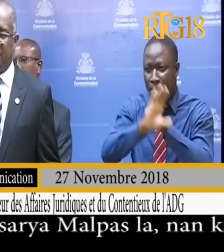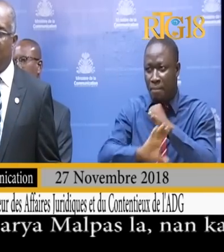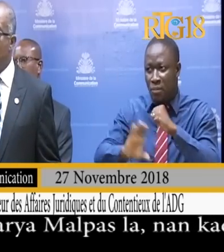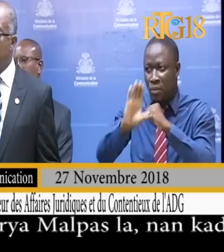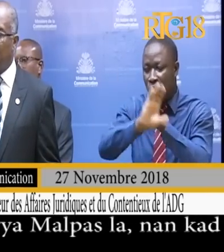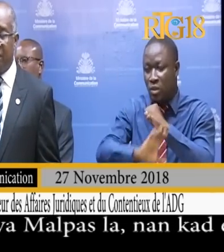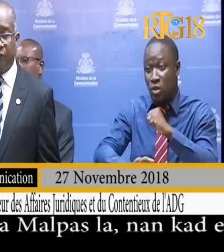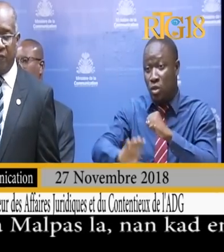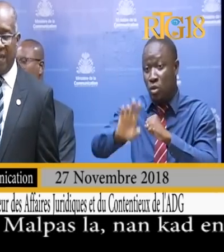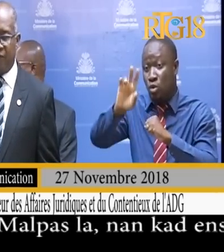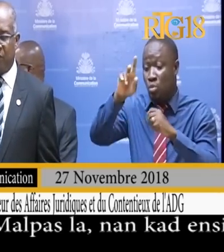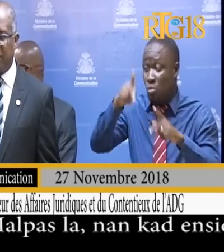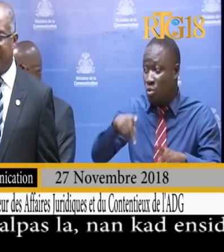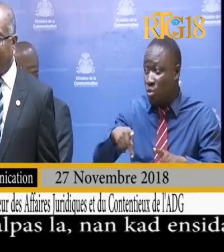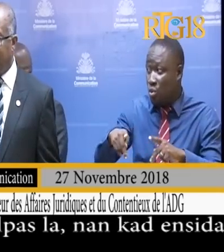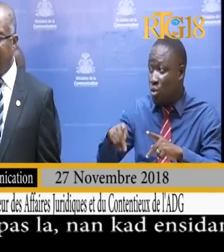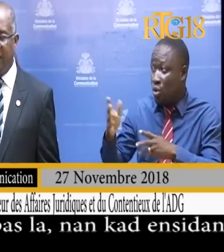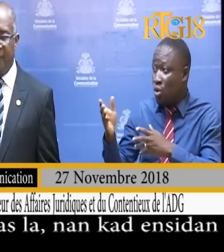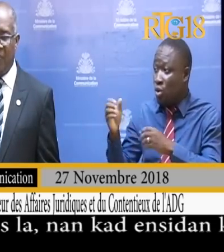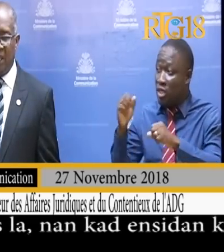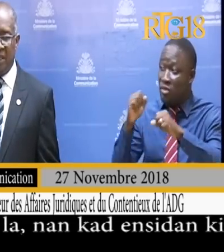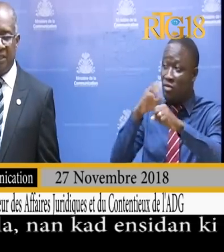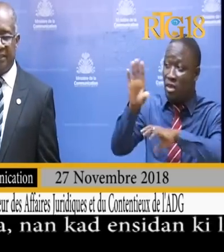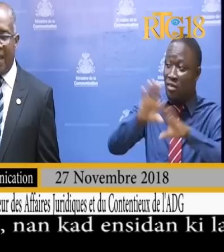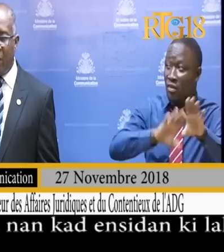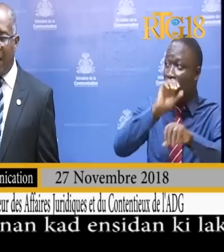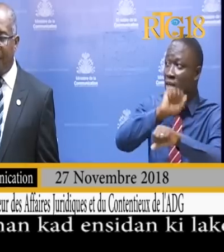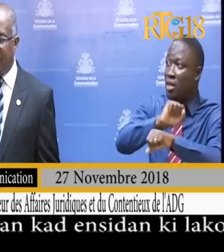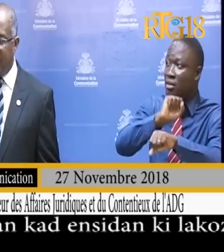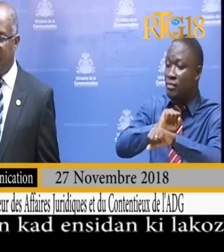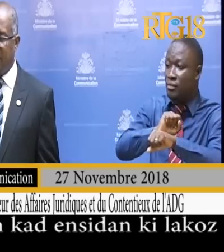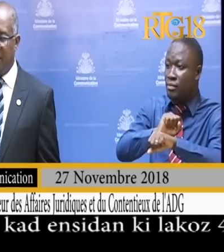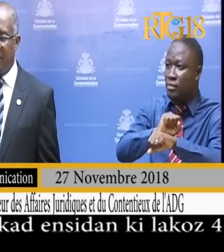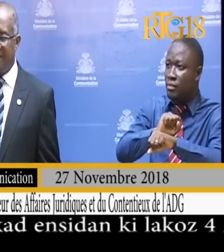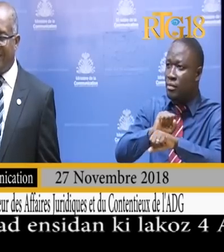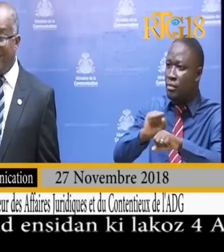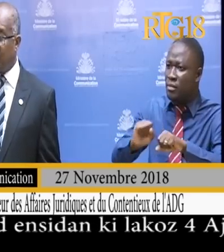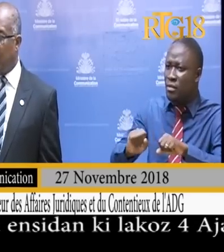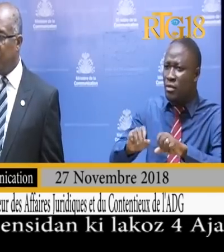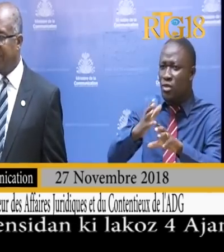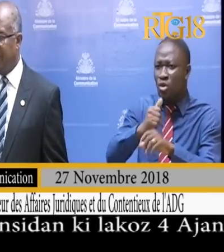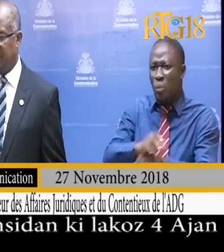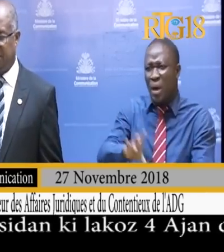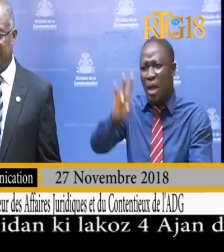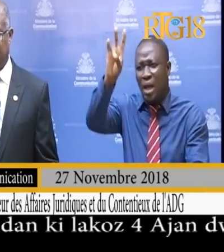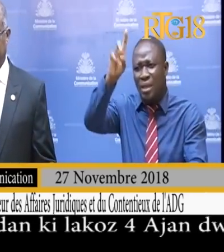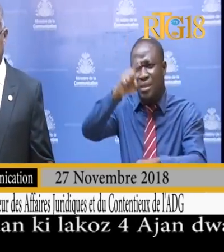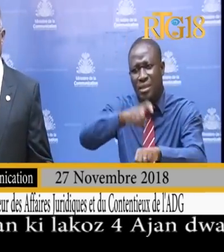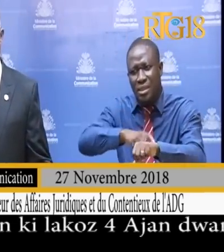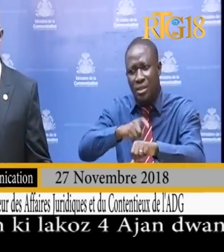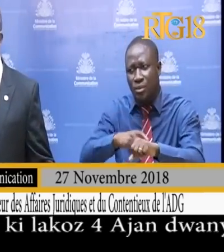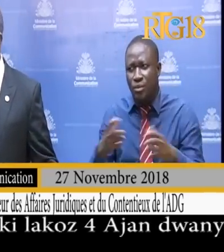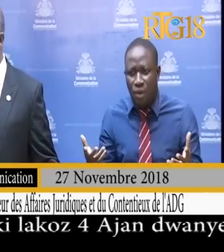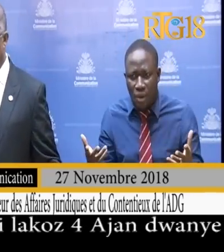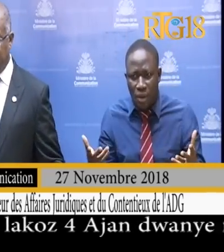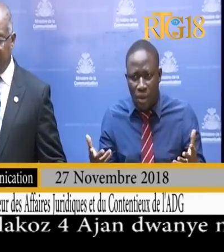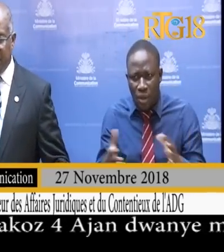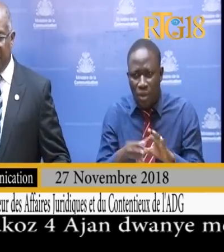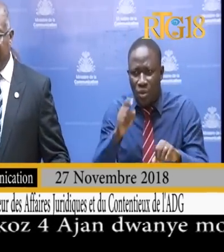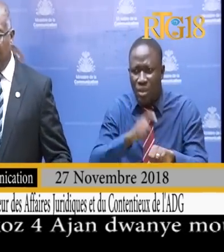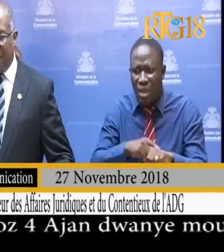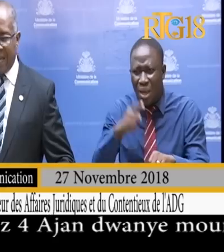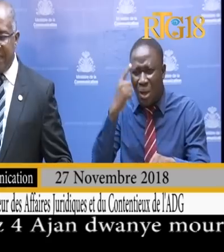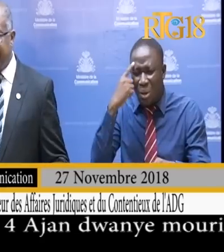protégei de moun ke li voye al fon travaye, sa l'eure a pris 7 heur de tan pou yote